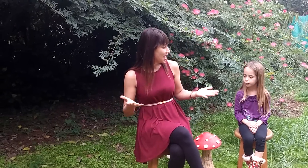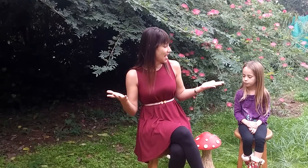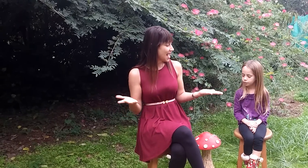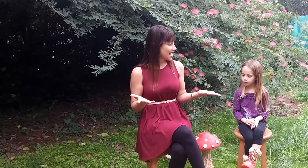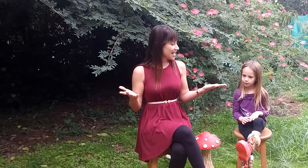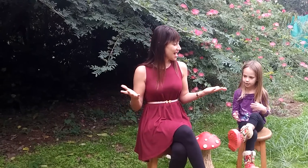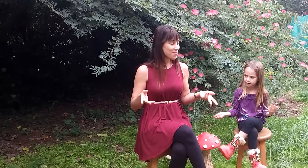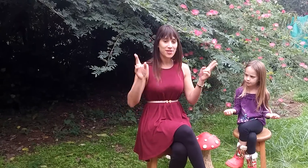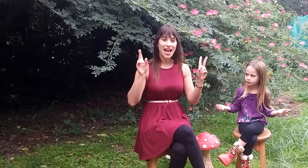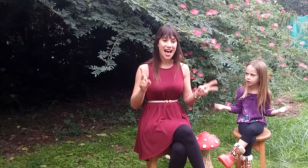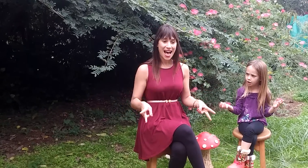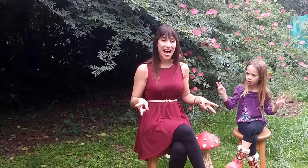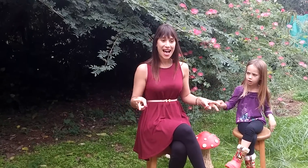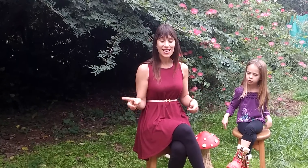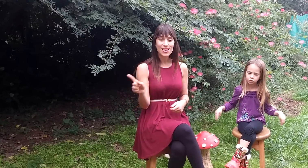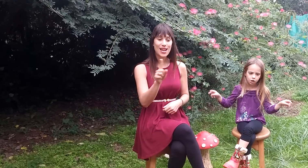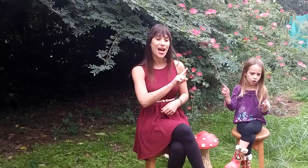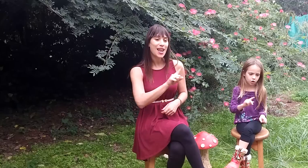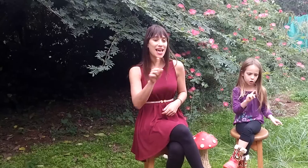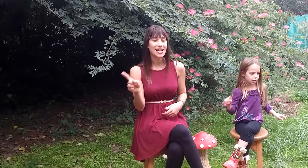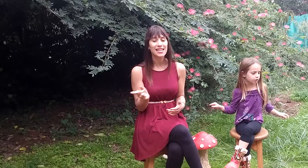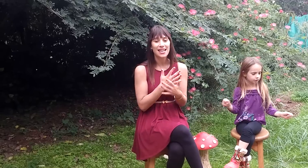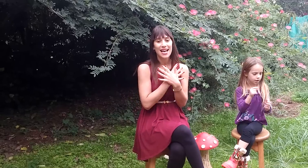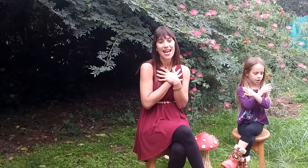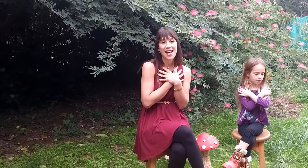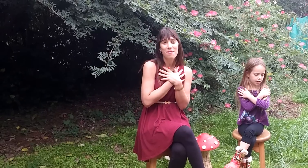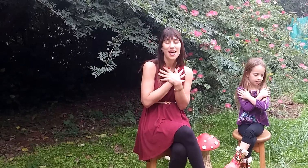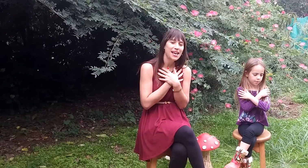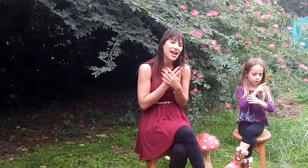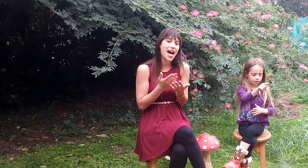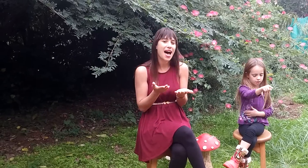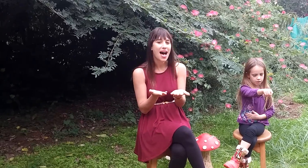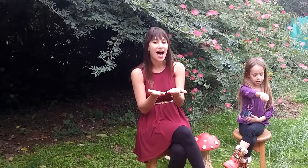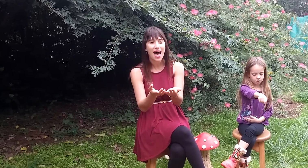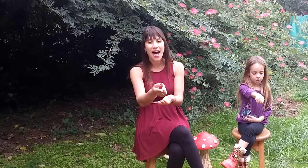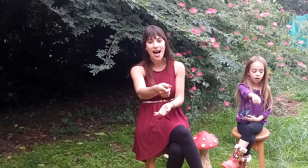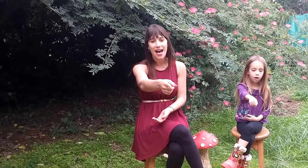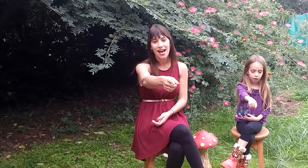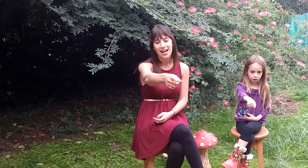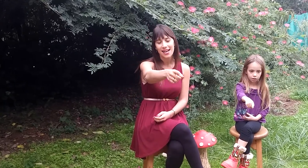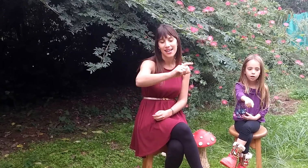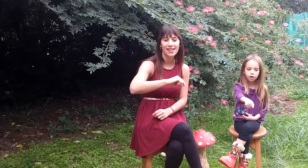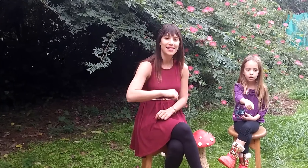מחדש איך אפשר שלא להתאר בכלל